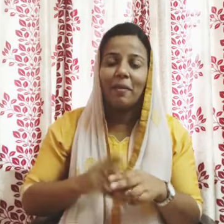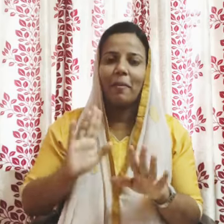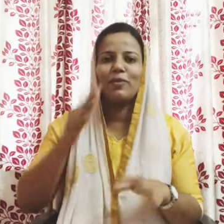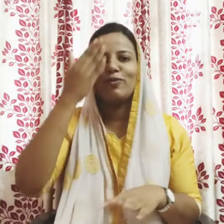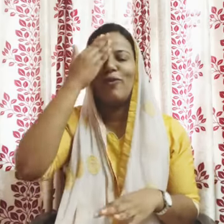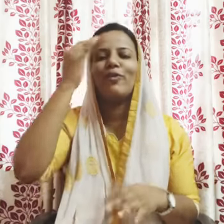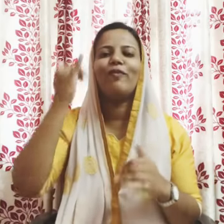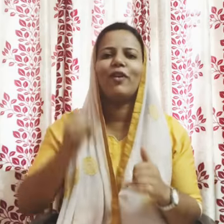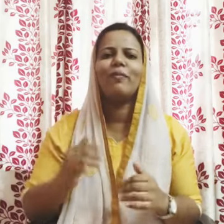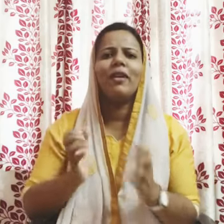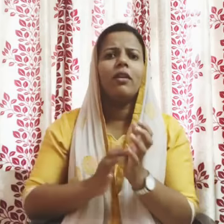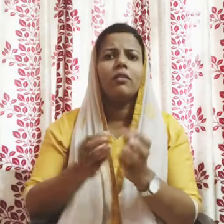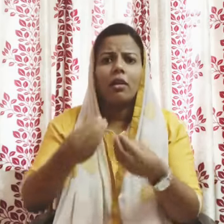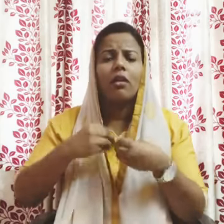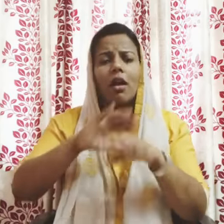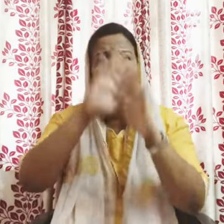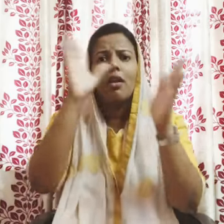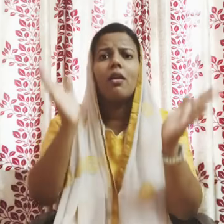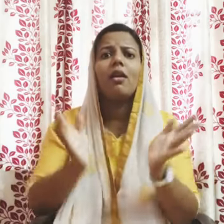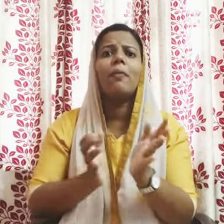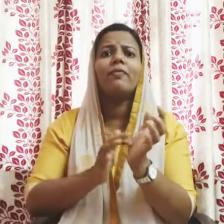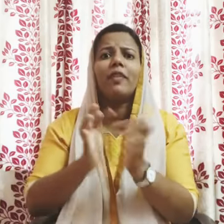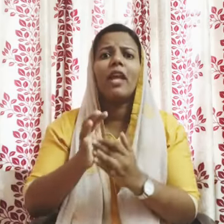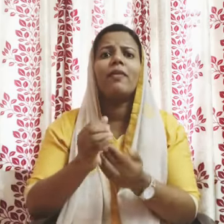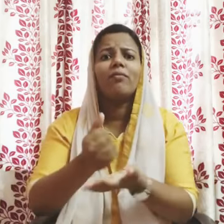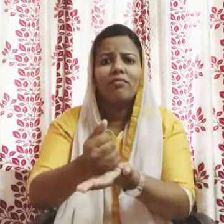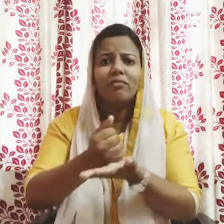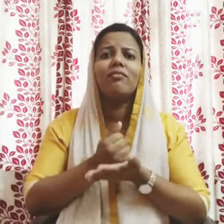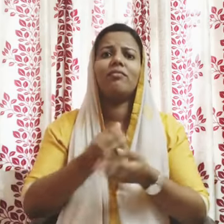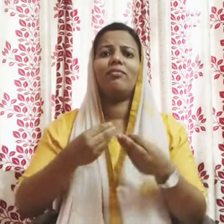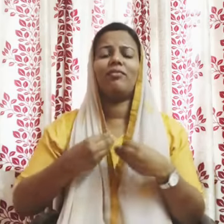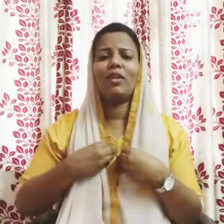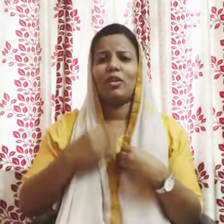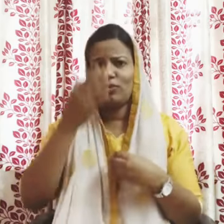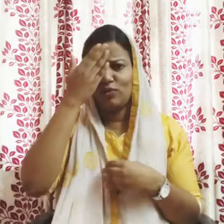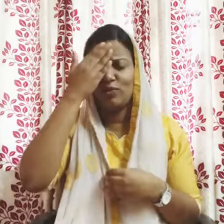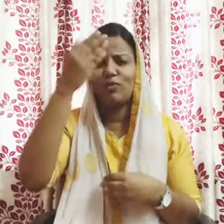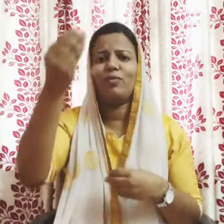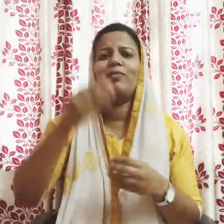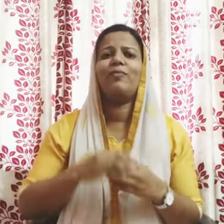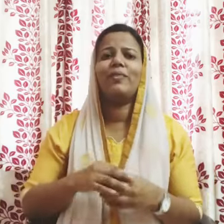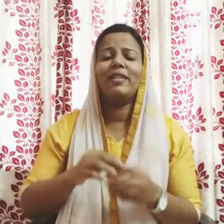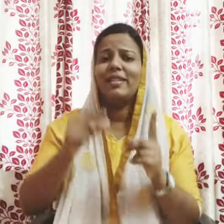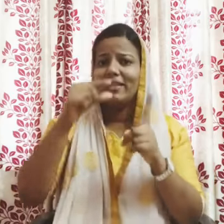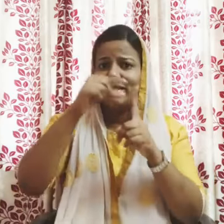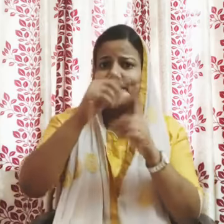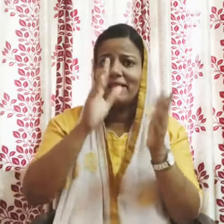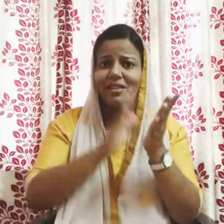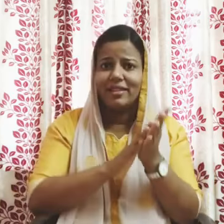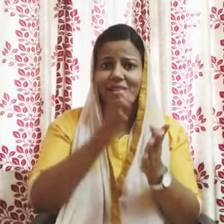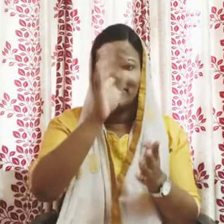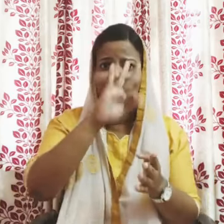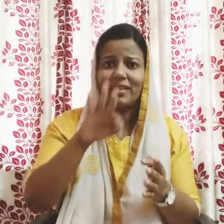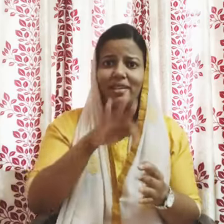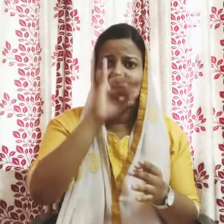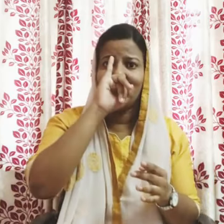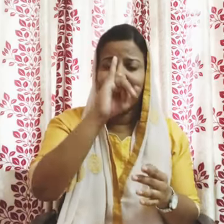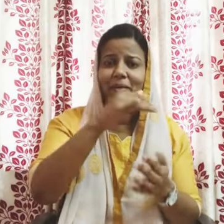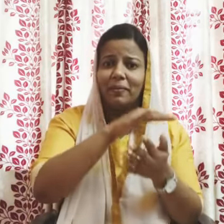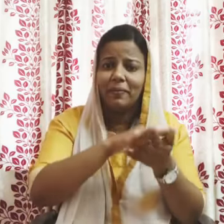പറയുവാൻ കഴിയും. അതുകൊണ്ട് തന്നതെല്ലാം ദൈവത്തിന്റെ ദാനമാണെന്നുള്ള ബോധ്യത്തിൽ കർത്താവിനെ ഈ പ്രഭാതത്തിൽ സ്തോത്രം ചെയ്താട്ട് സങ്കീർത്തനക്കാരൻ 86 സങ്കീർത്തനത്തിൽ